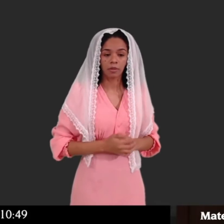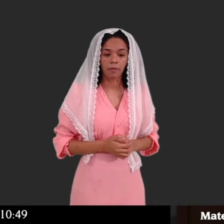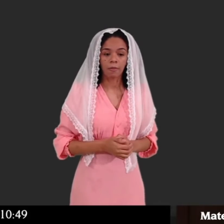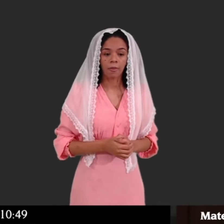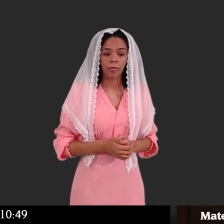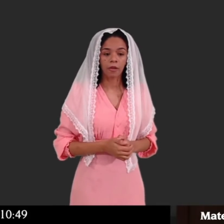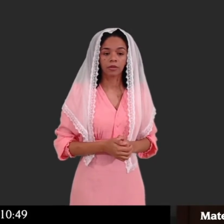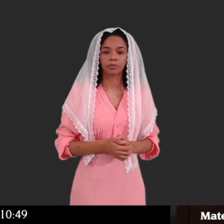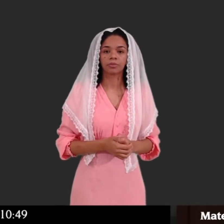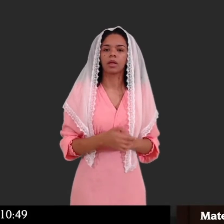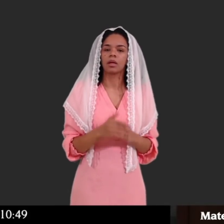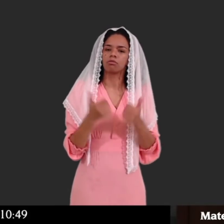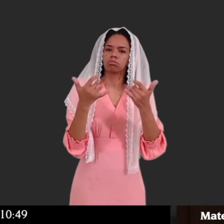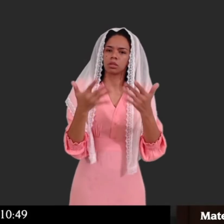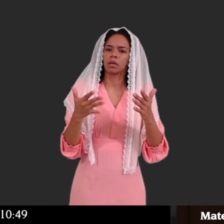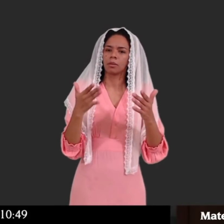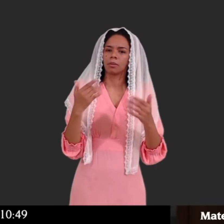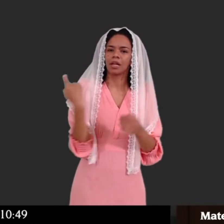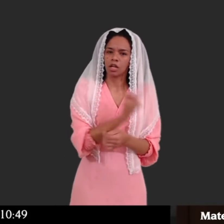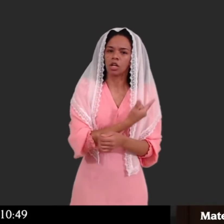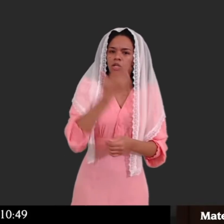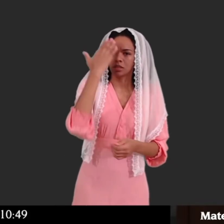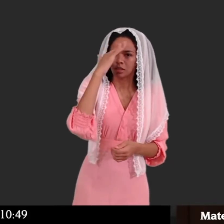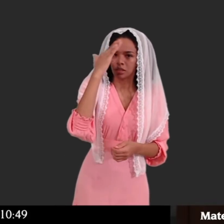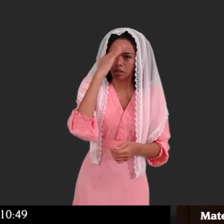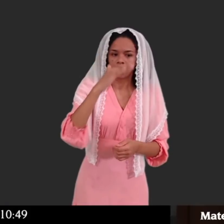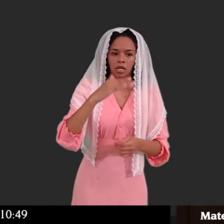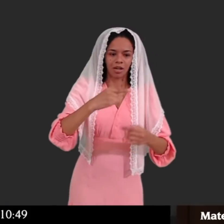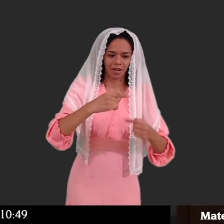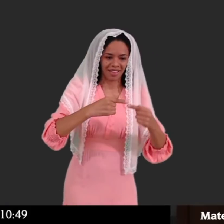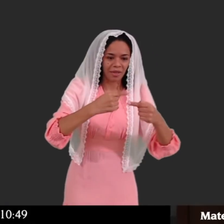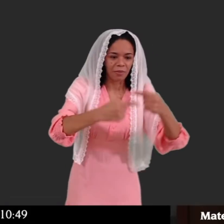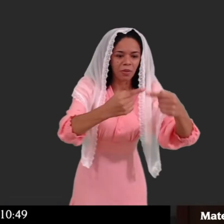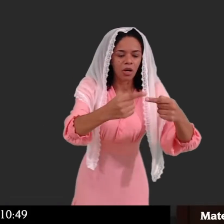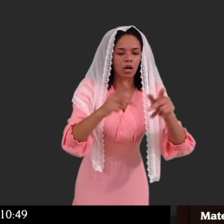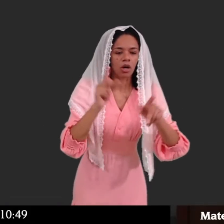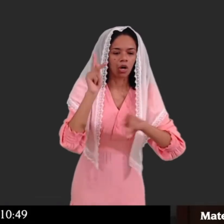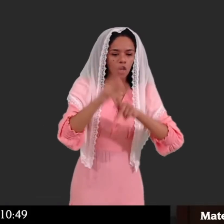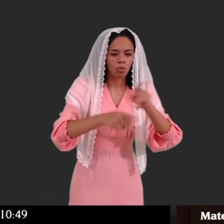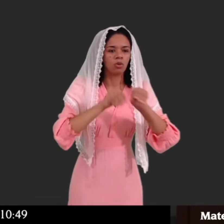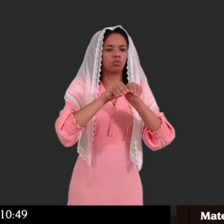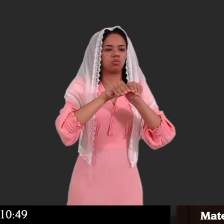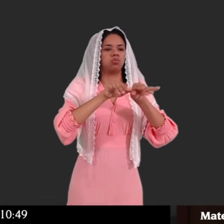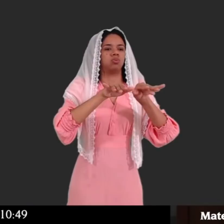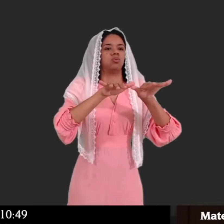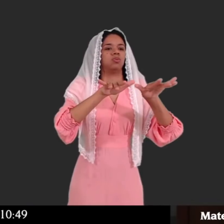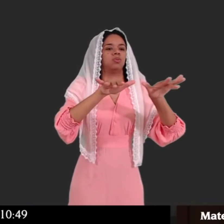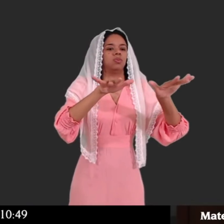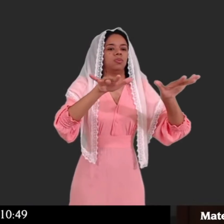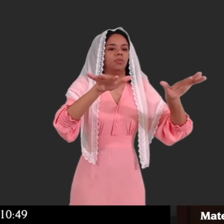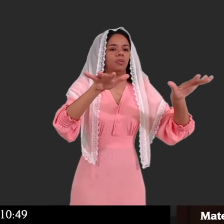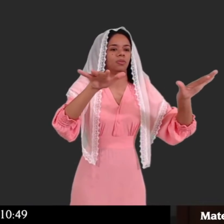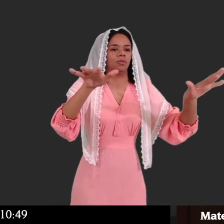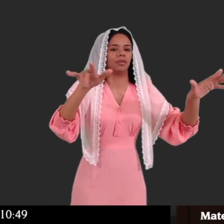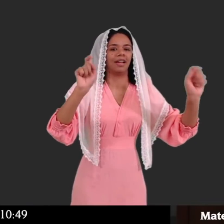Está tudo difícil demais, mas eu vou criar uma semente, um povo, uma geração, para que por intermédio dela eu possa